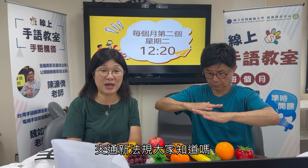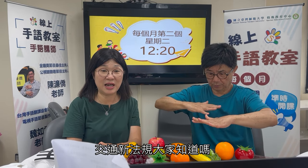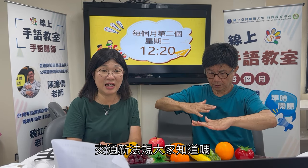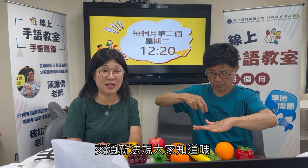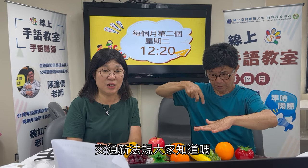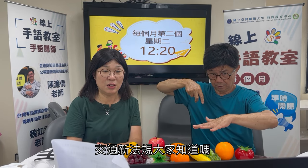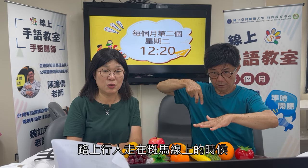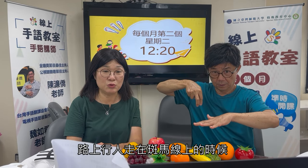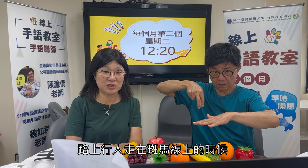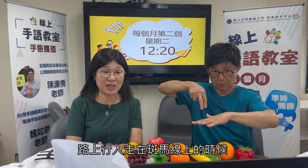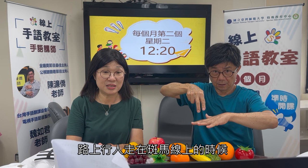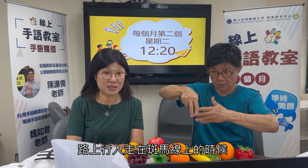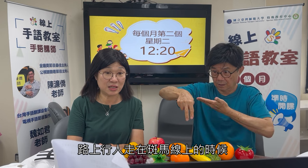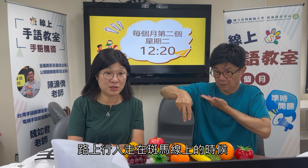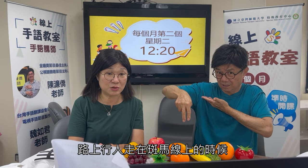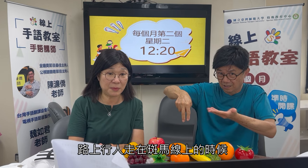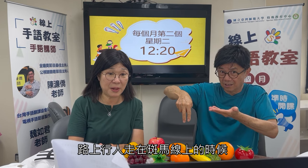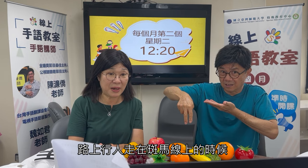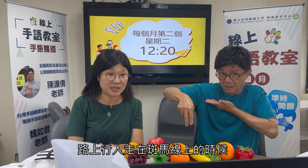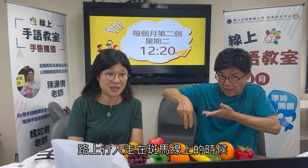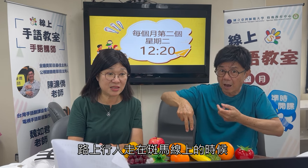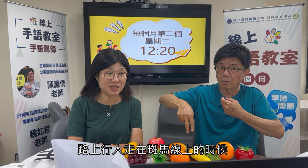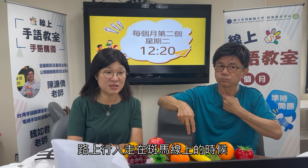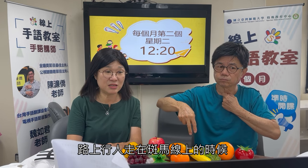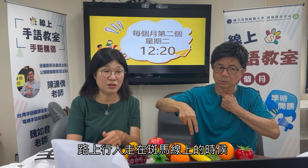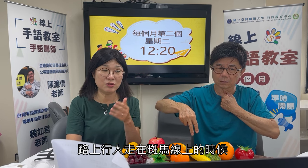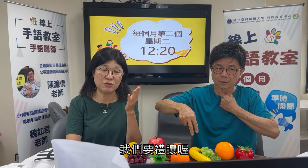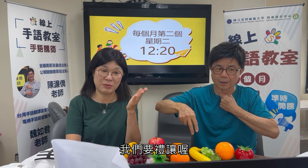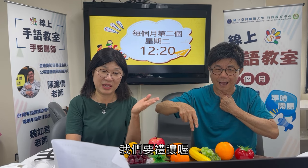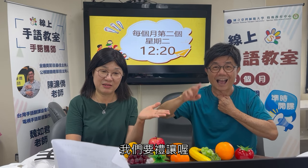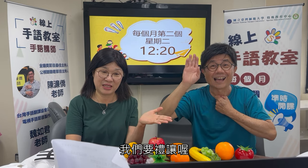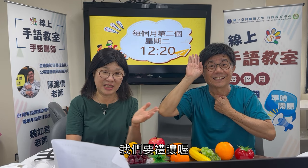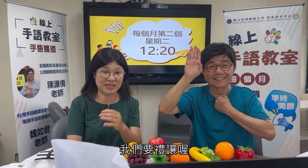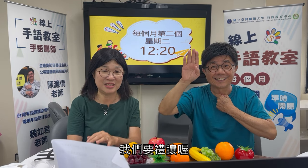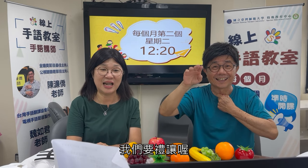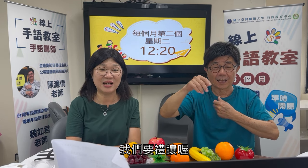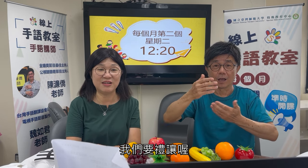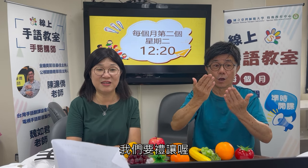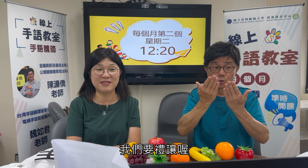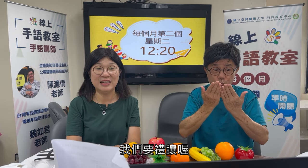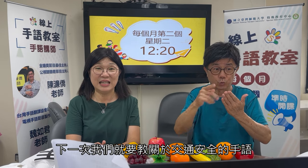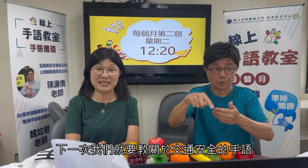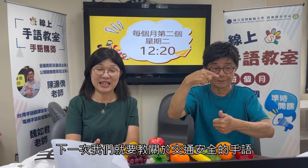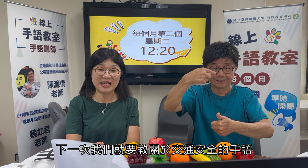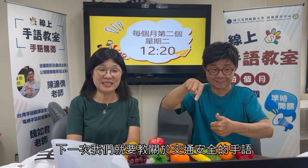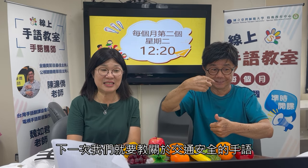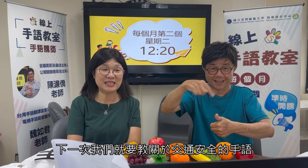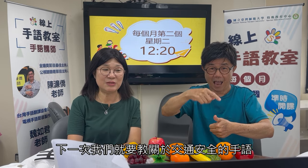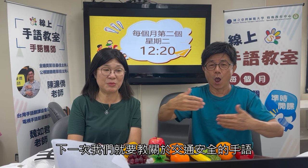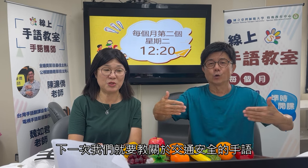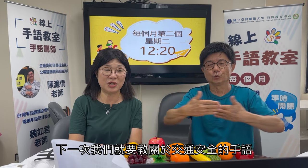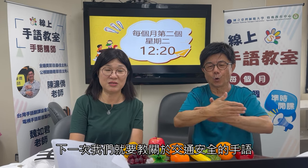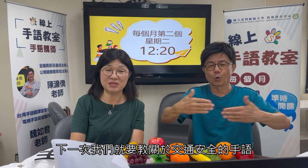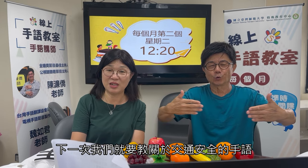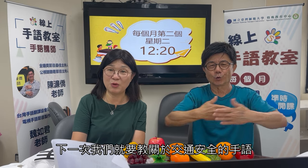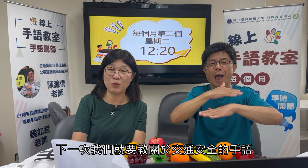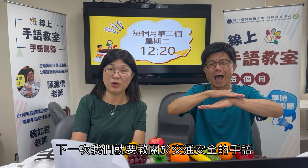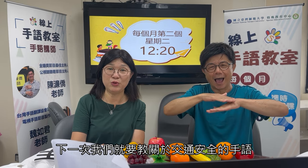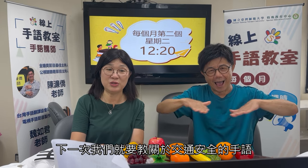路上行人走在斑马线上的时候，我们要礼让哦。 下一次我们就要教关于